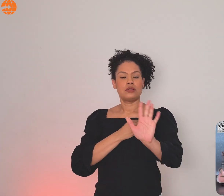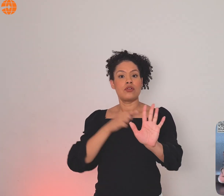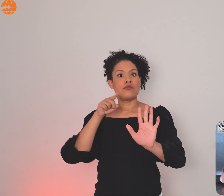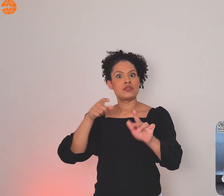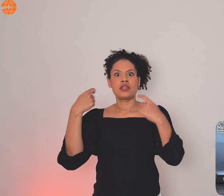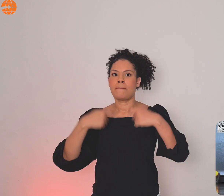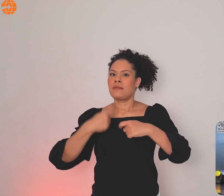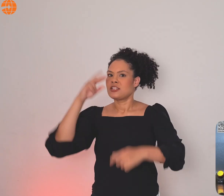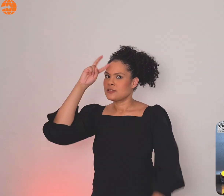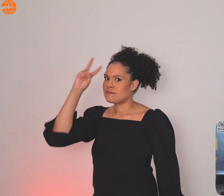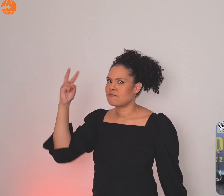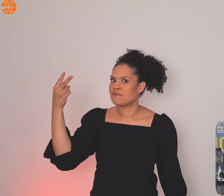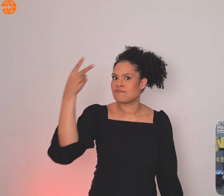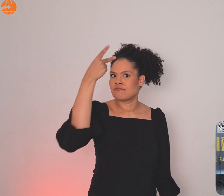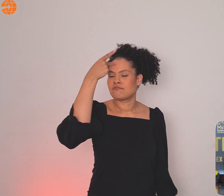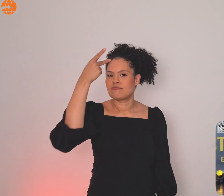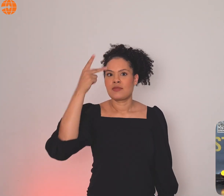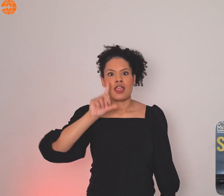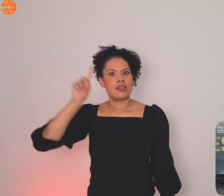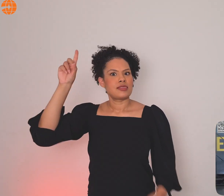Vai, ô jagunço do inferno,